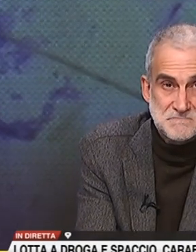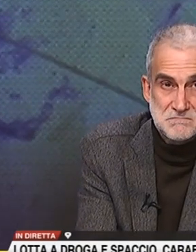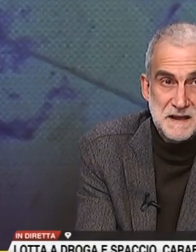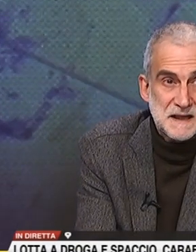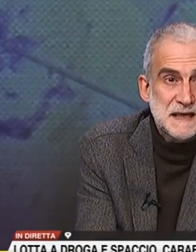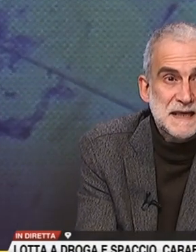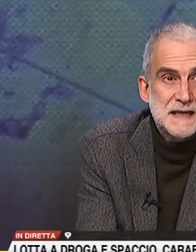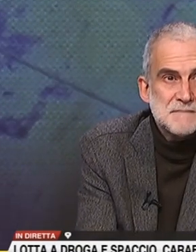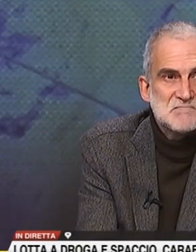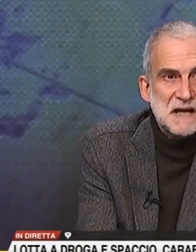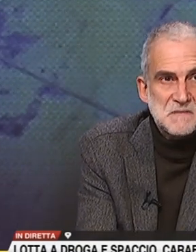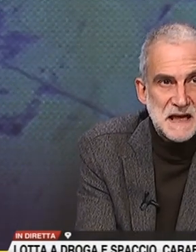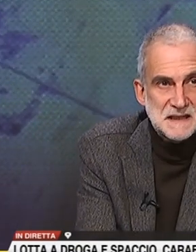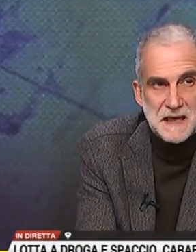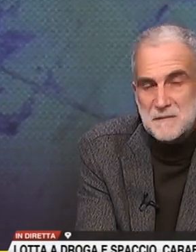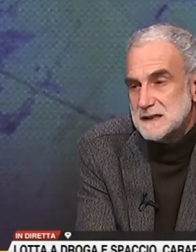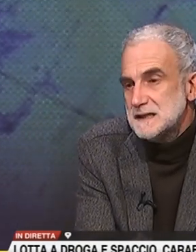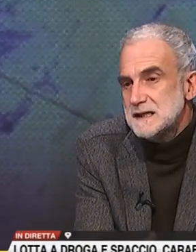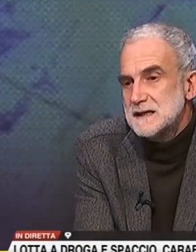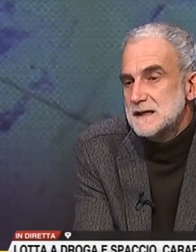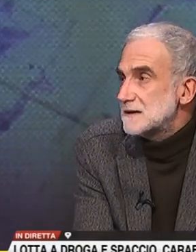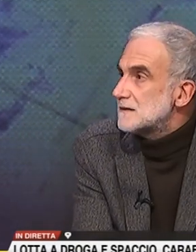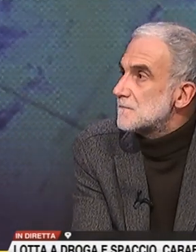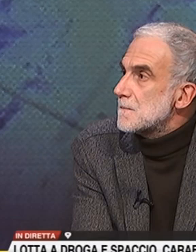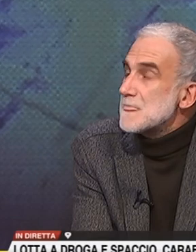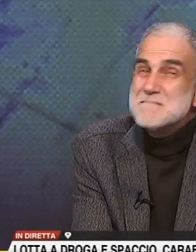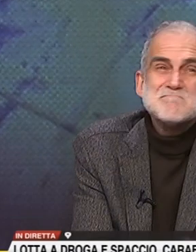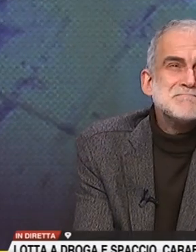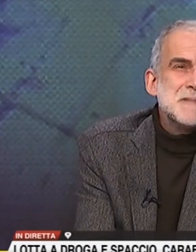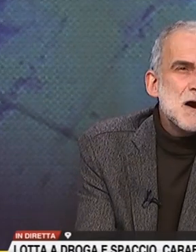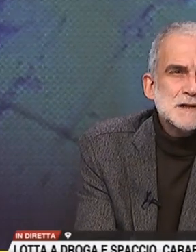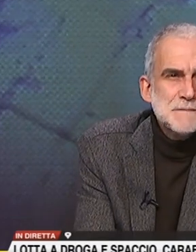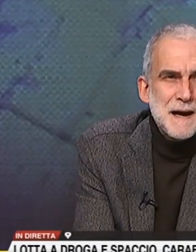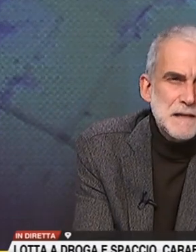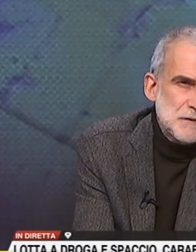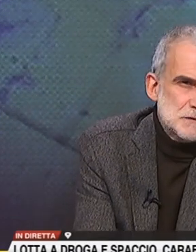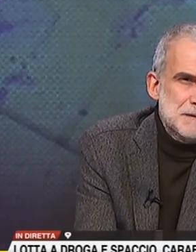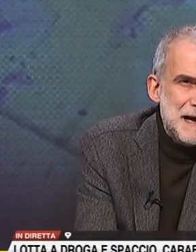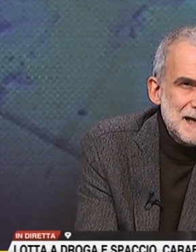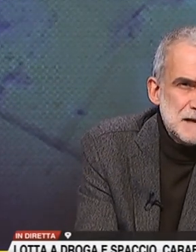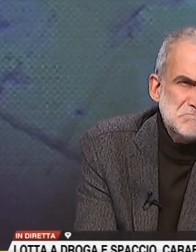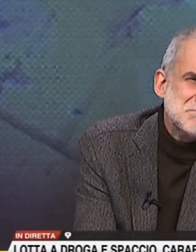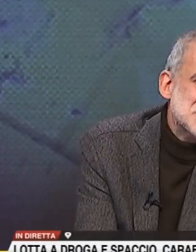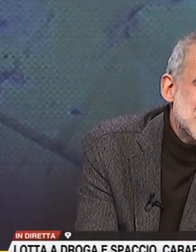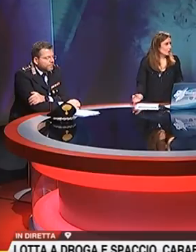paese, perché ragionare in termini di... Perché troppo poco si parla, secondo lei?